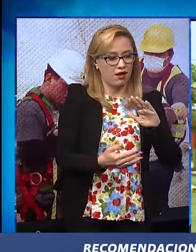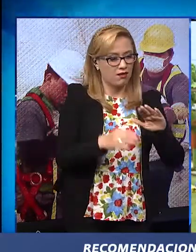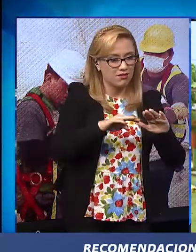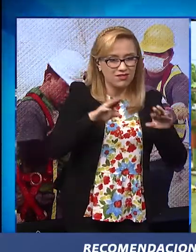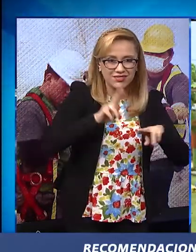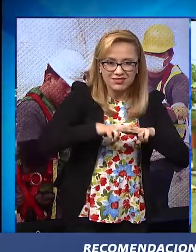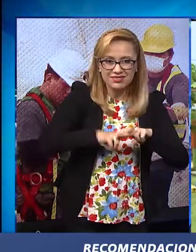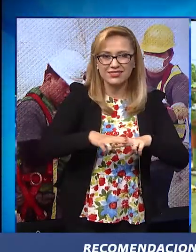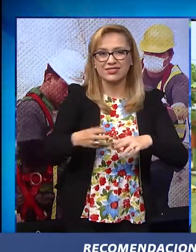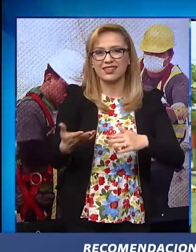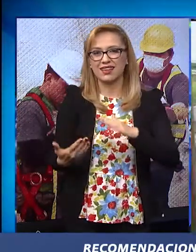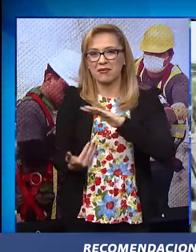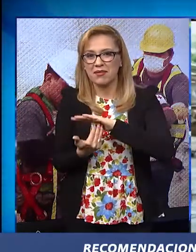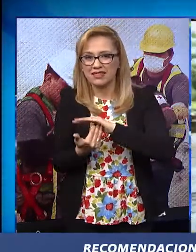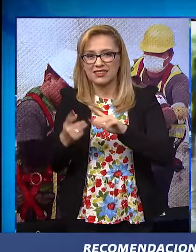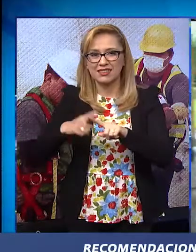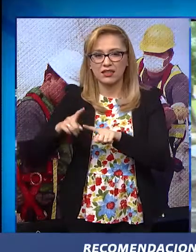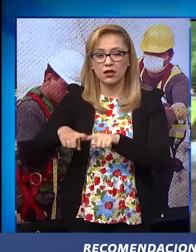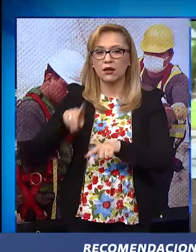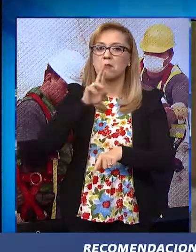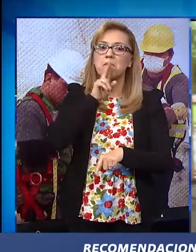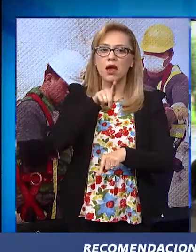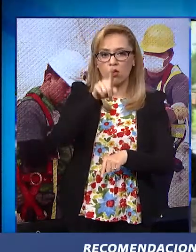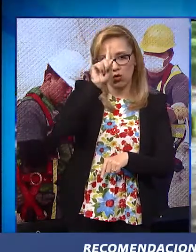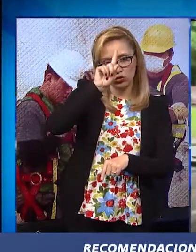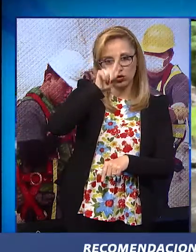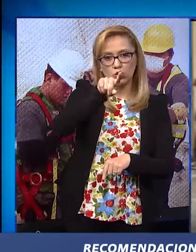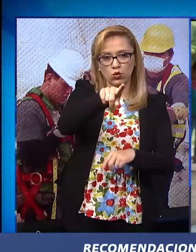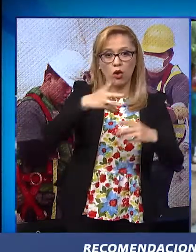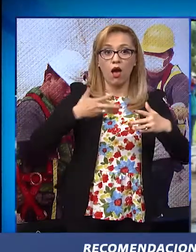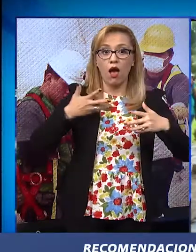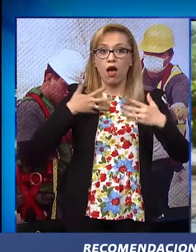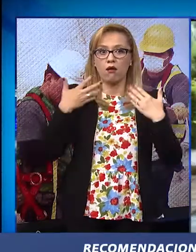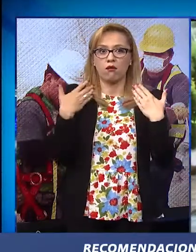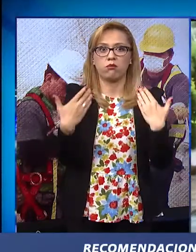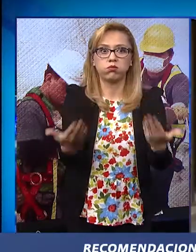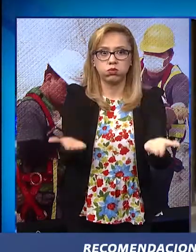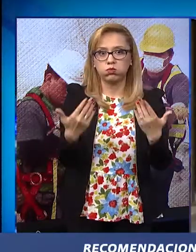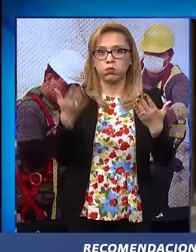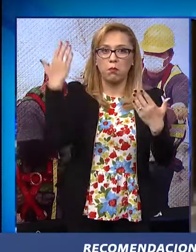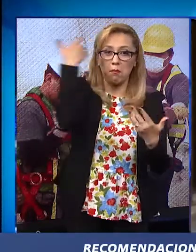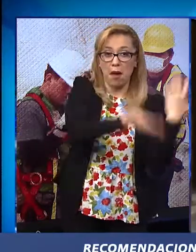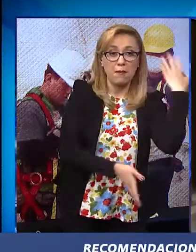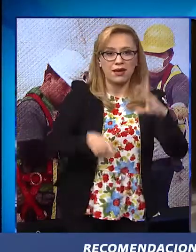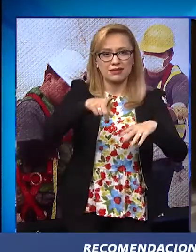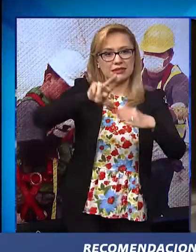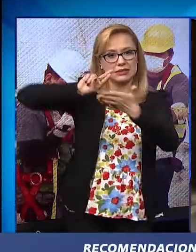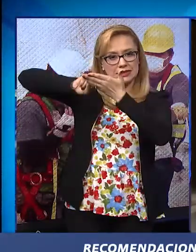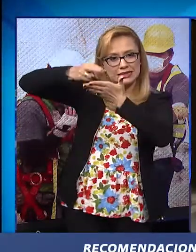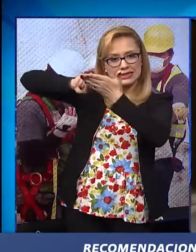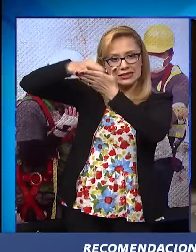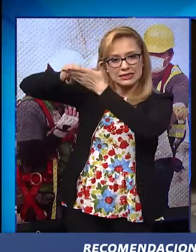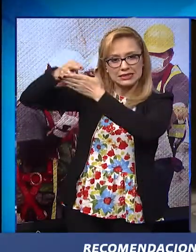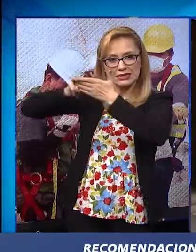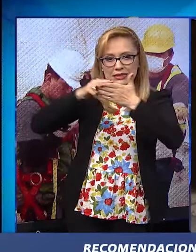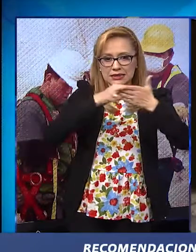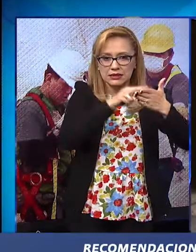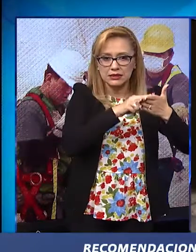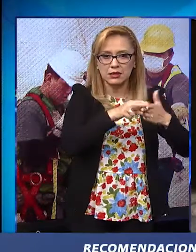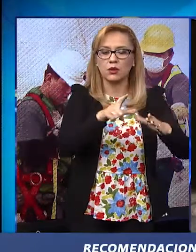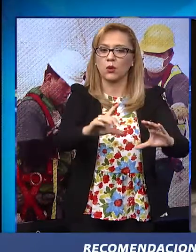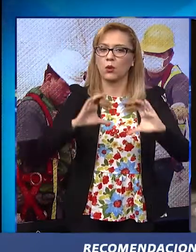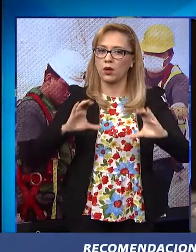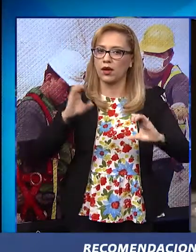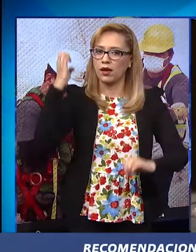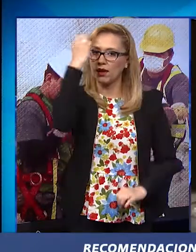recomienda atornillar o sujetar los muebles que puedan llegar a caerse cerciorarse que tu casa ofrezca la máxima seguridad y